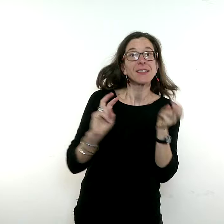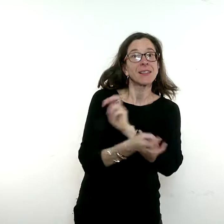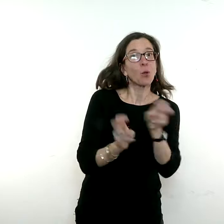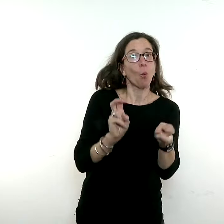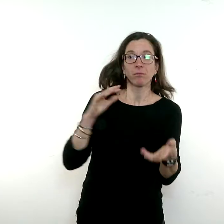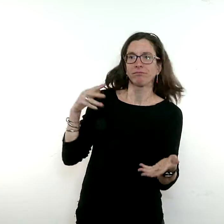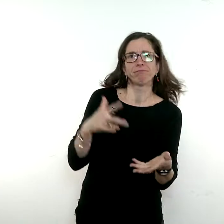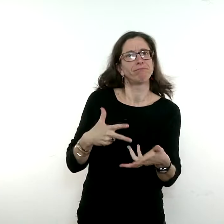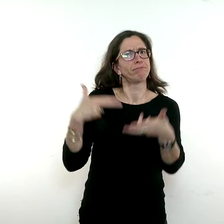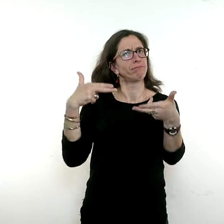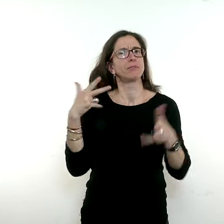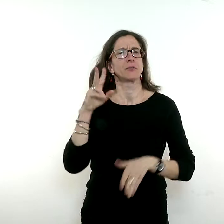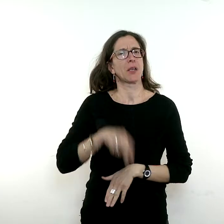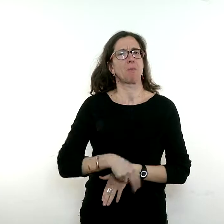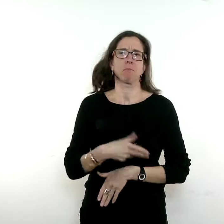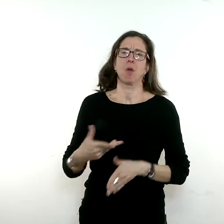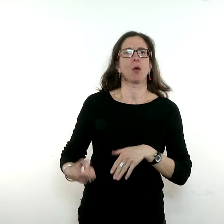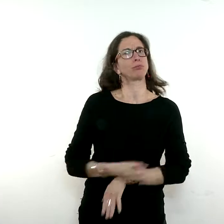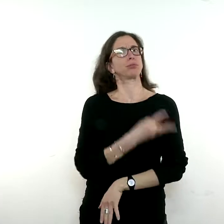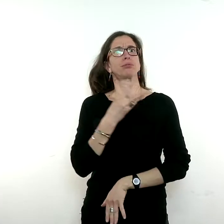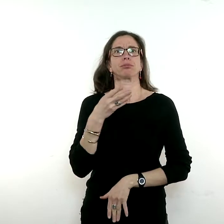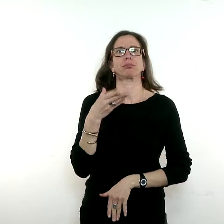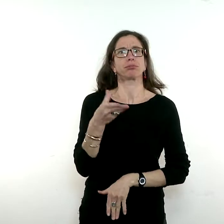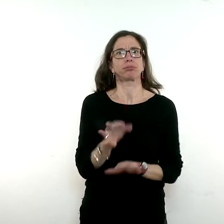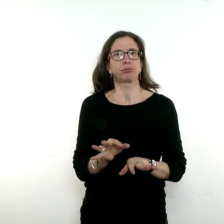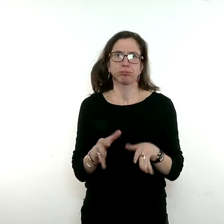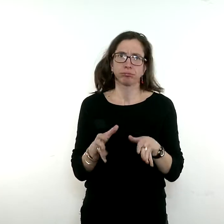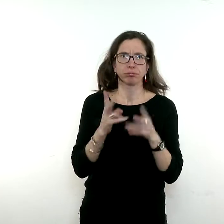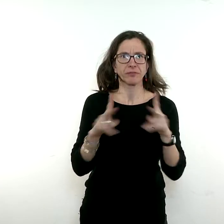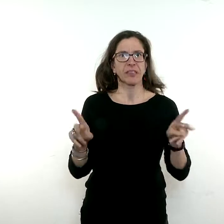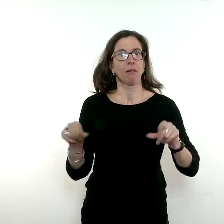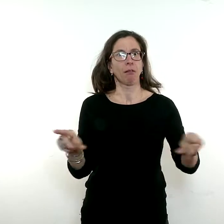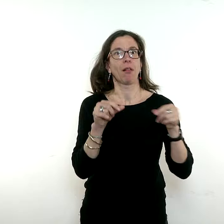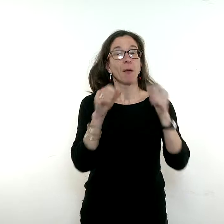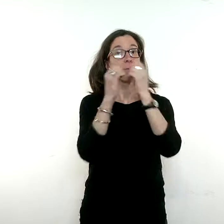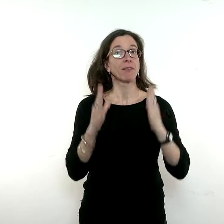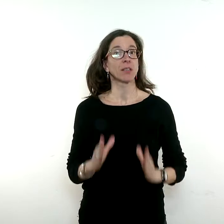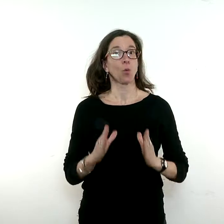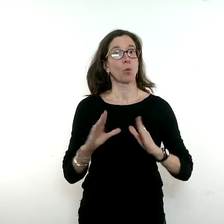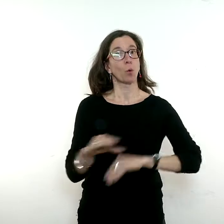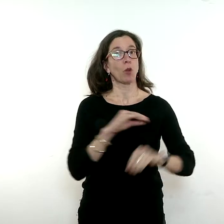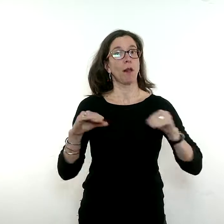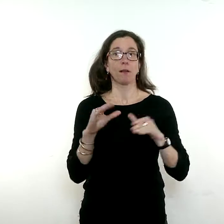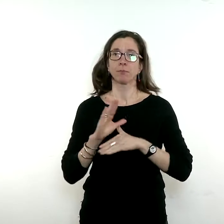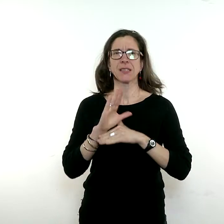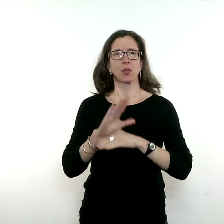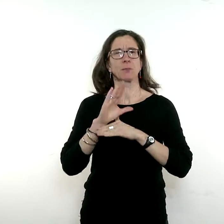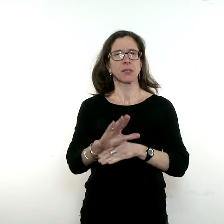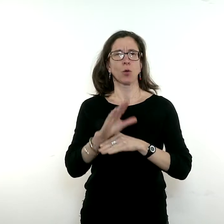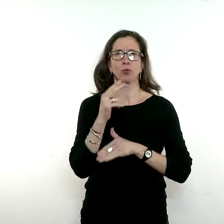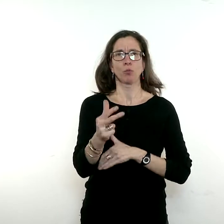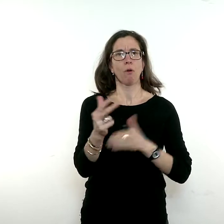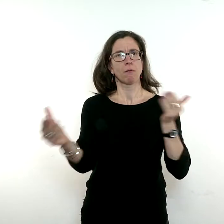particulièrement remarquable sur les salles de la ville, principalement avec le pavillon populaire, qui a présenté 3 expositions sur de